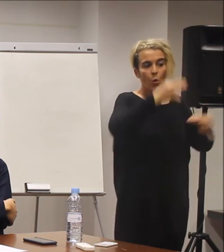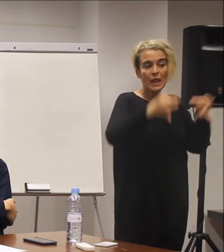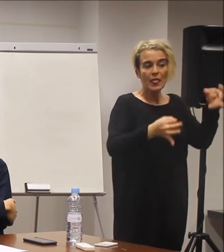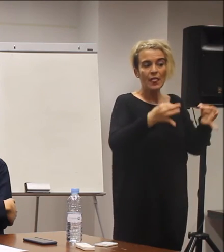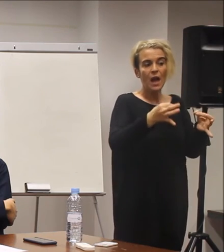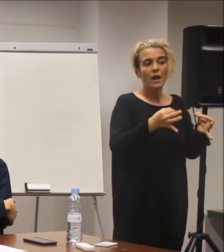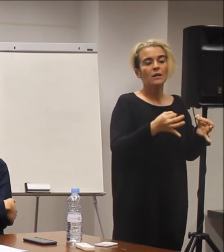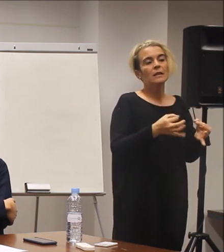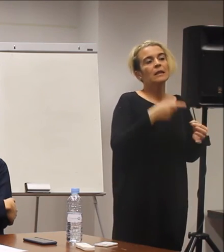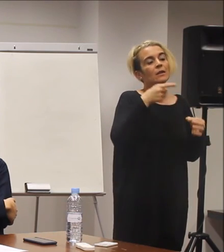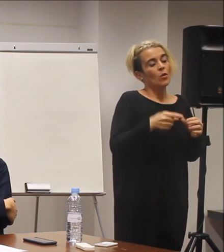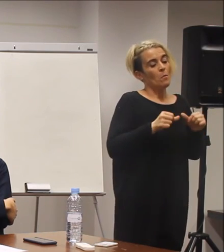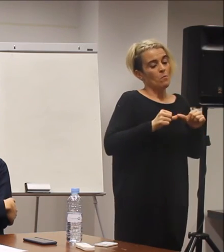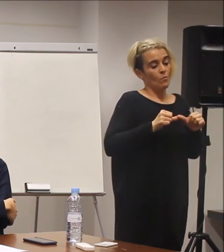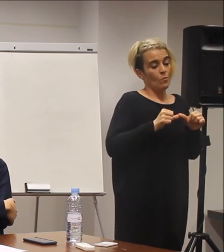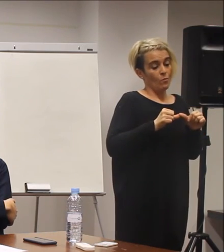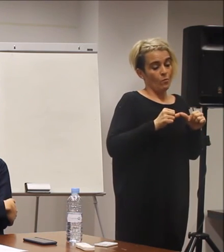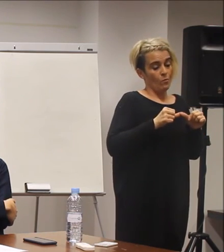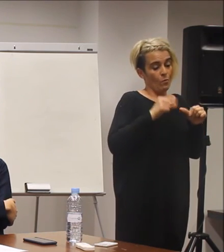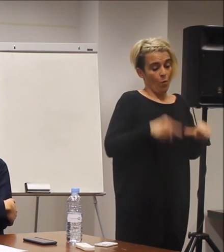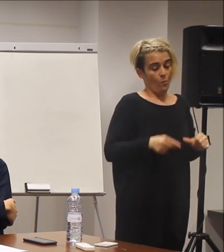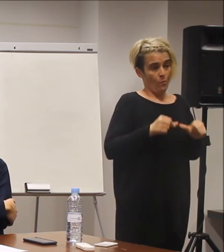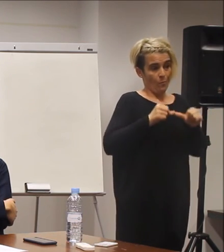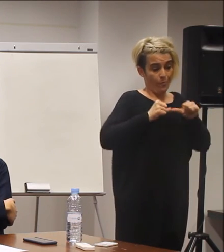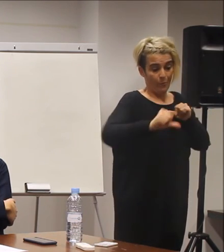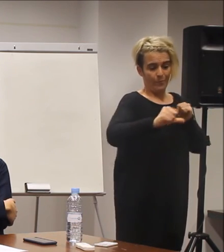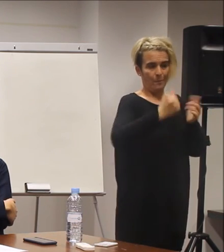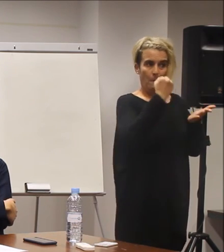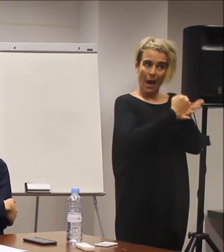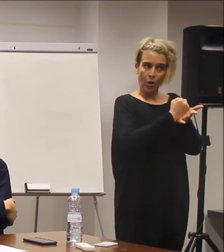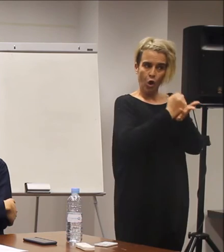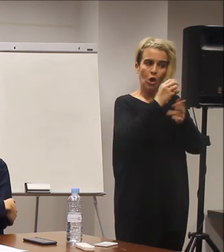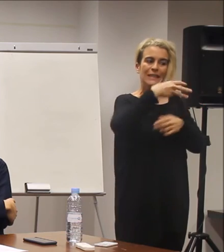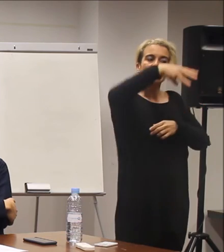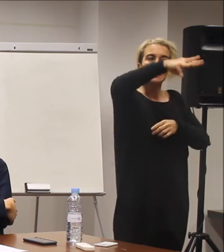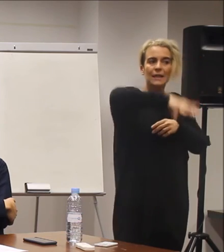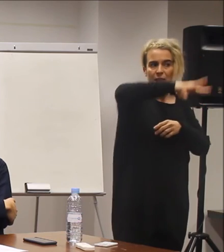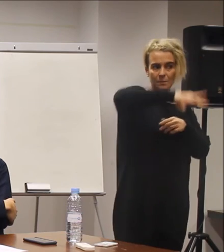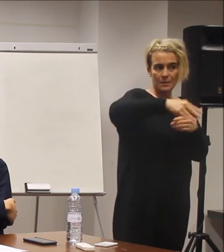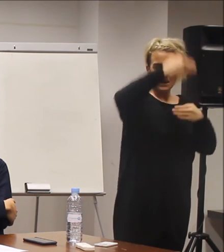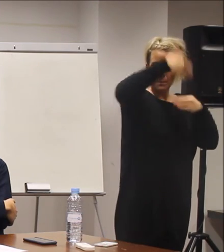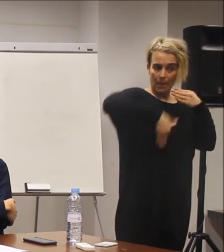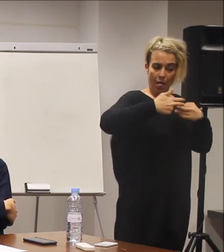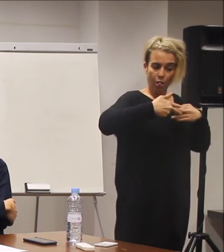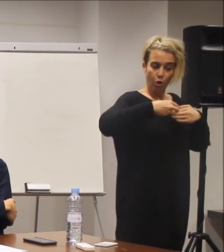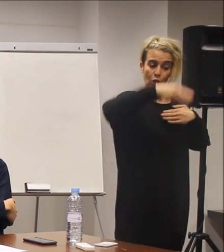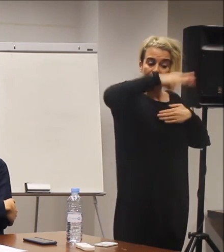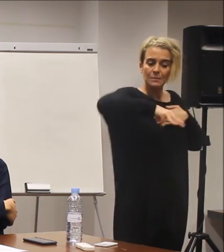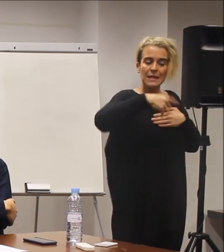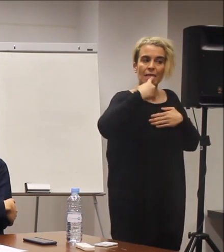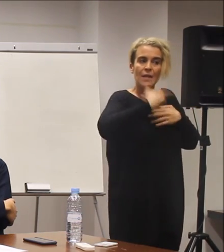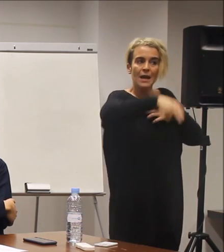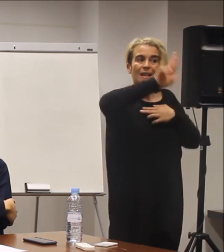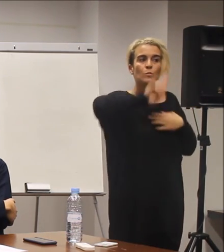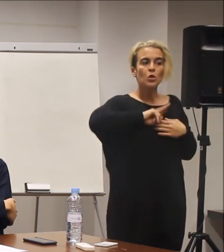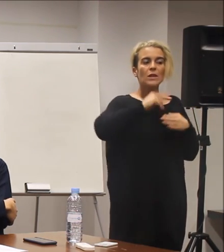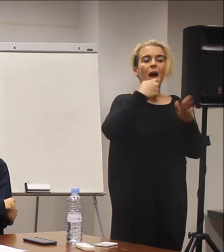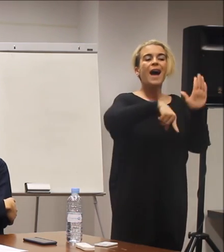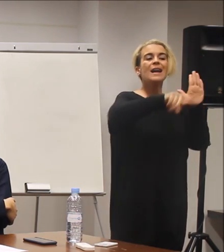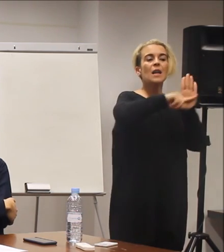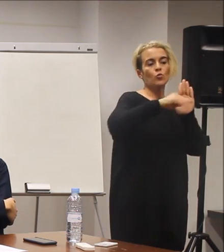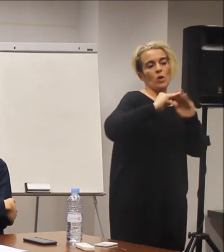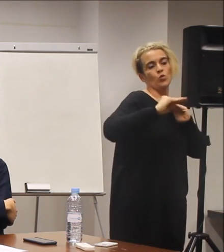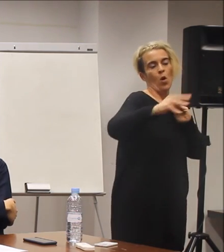momento el banco tiene 3 meses para que os digan si tenéis cláusula suelo y qué cantidad os corresponde.